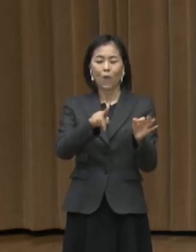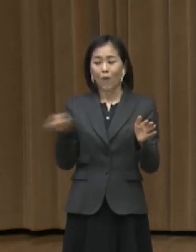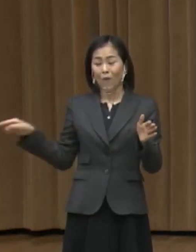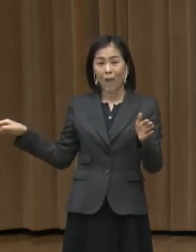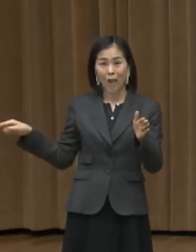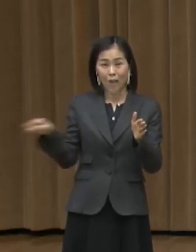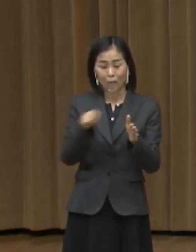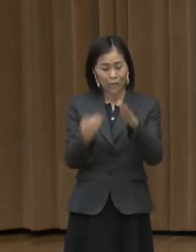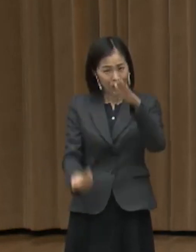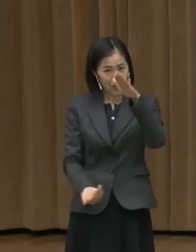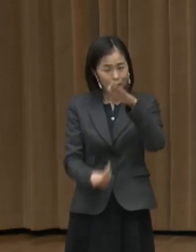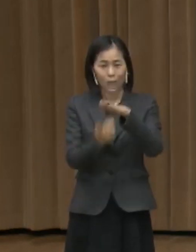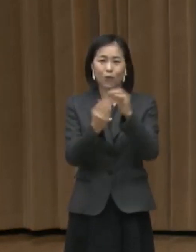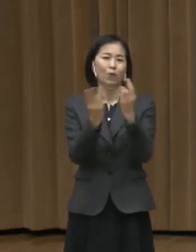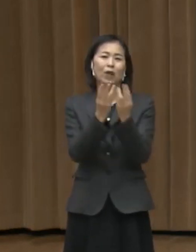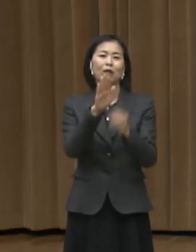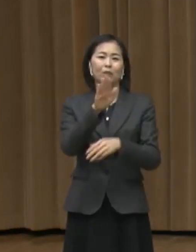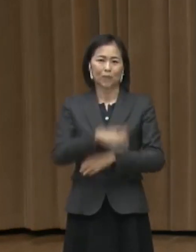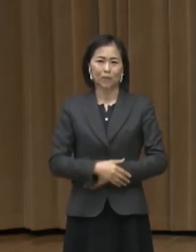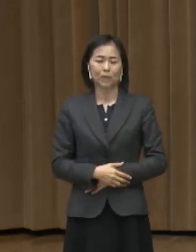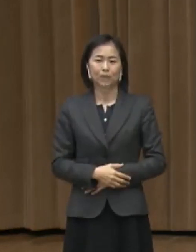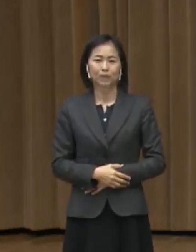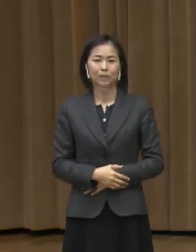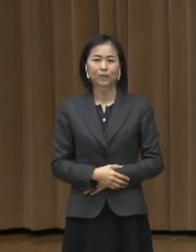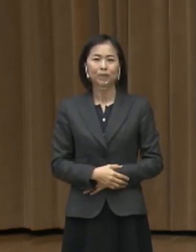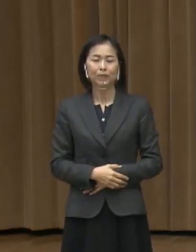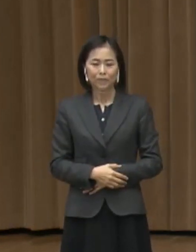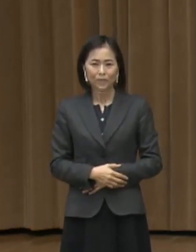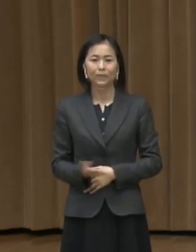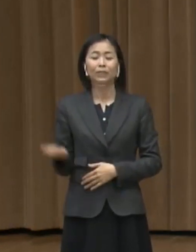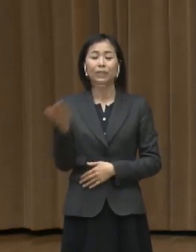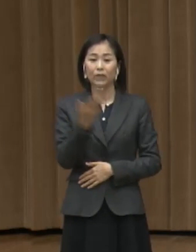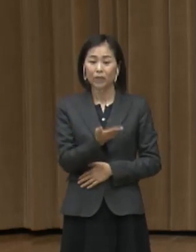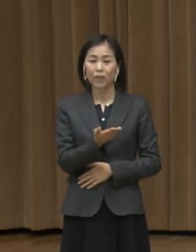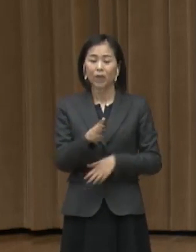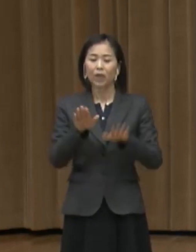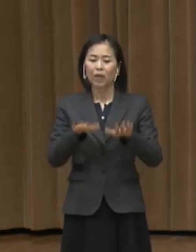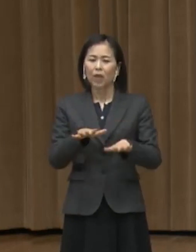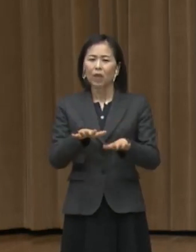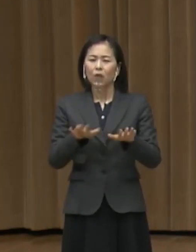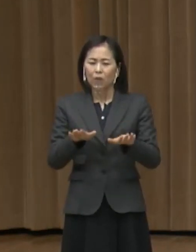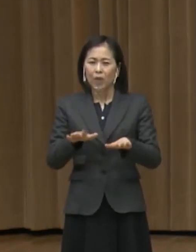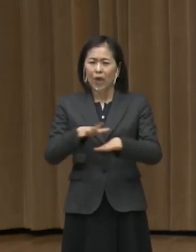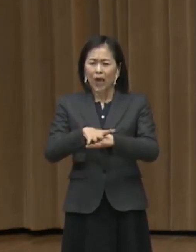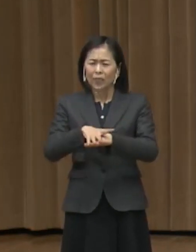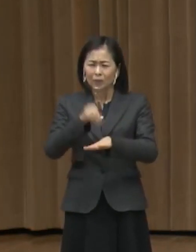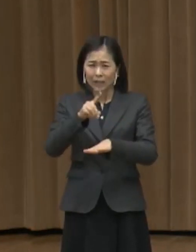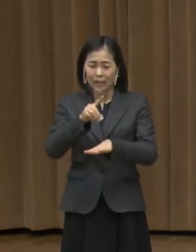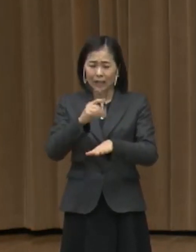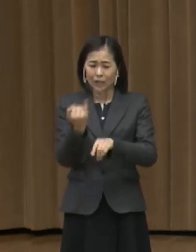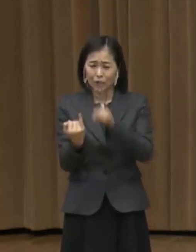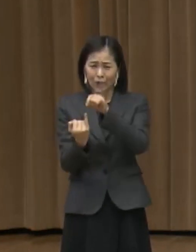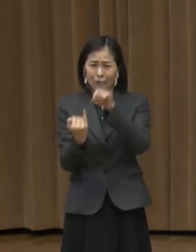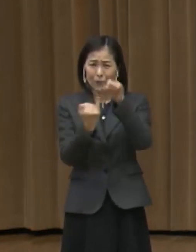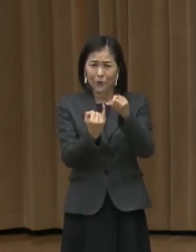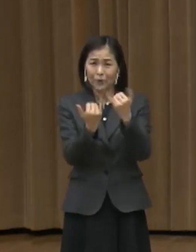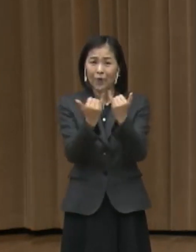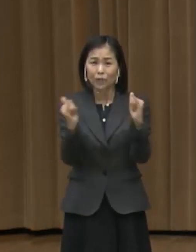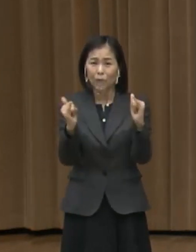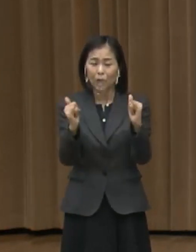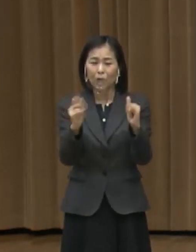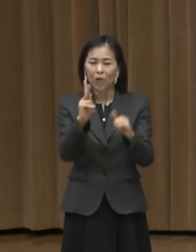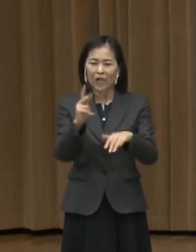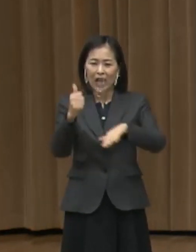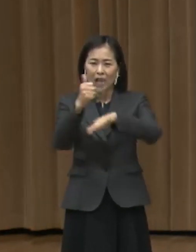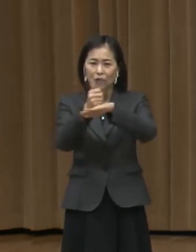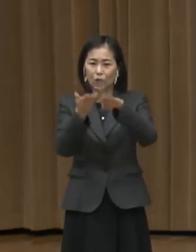最高の人数割合となります。続いて初めて女性を登用した主な課長級以上の